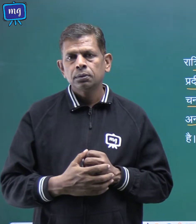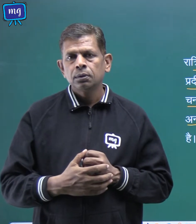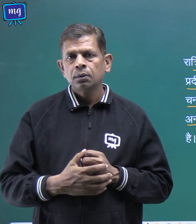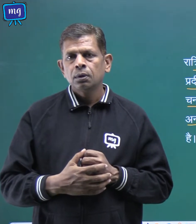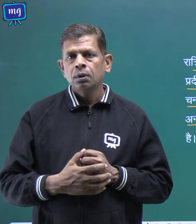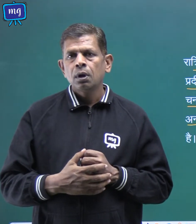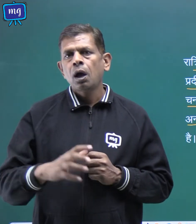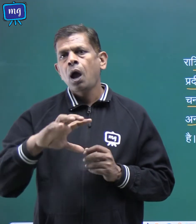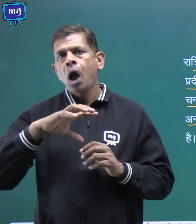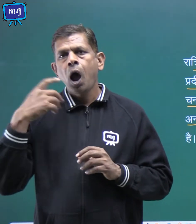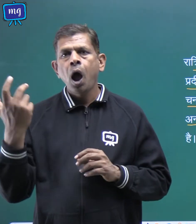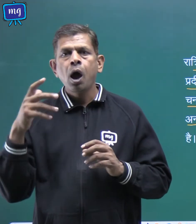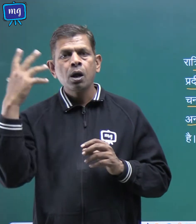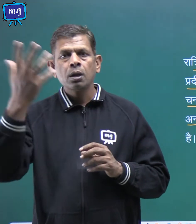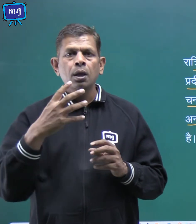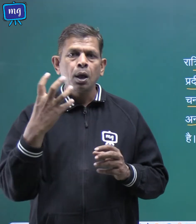खगोलीय पिंड